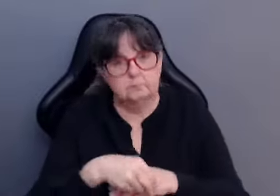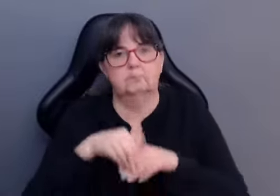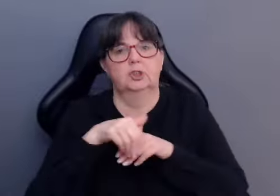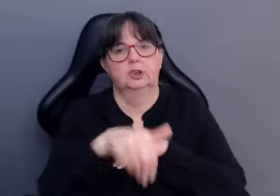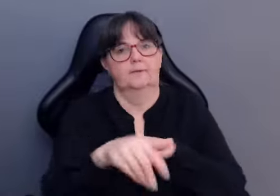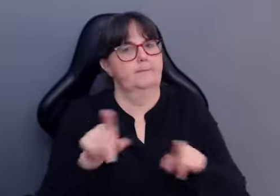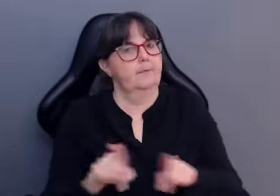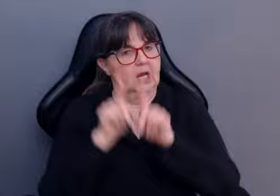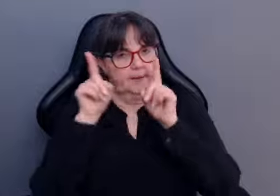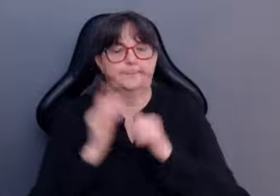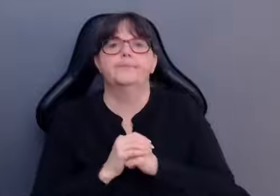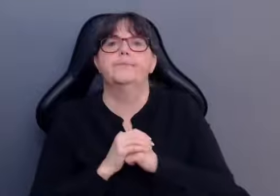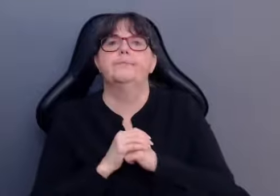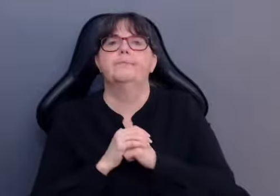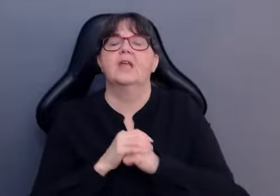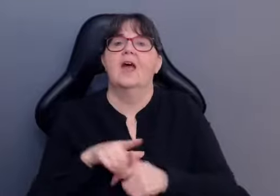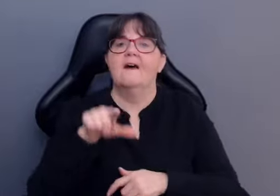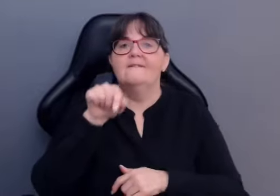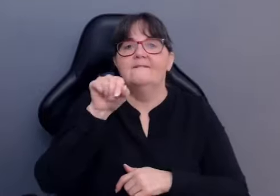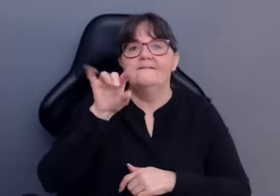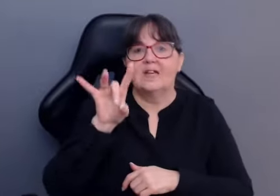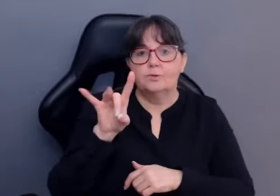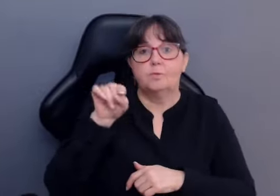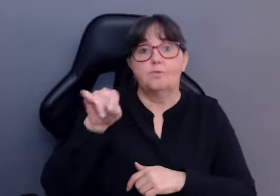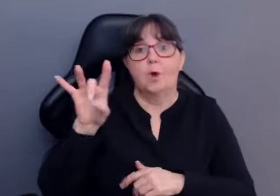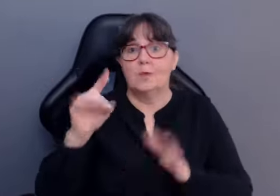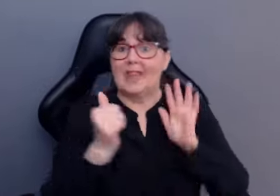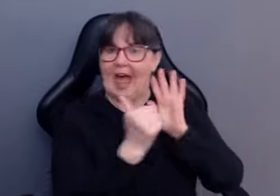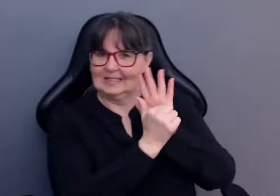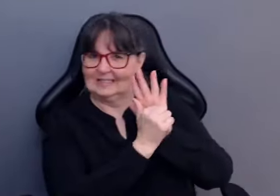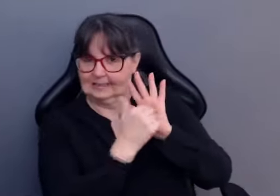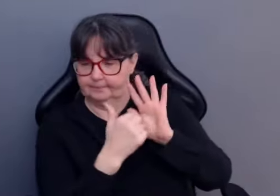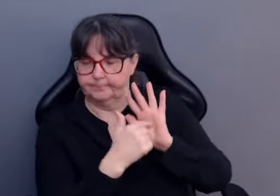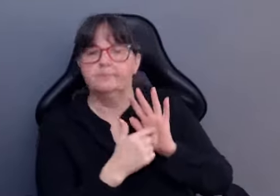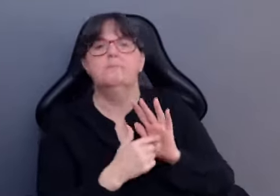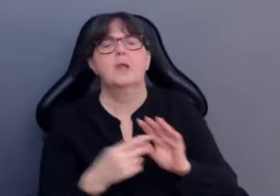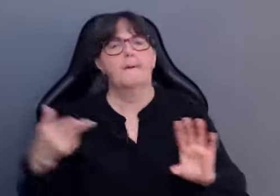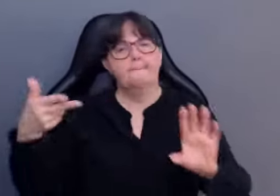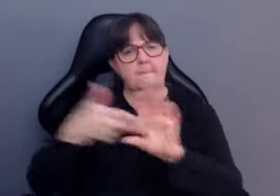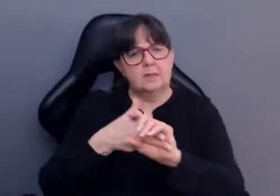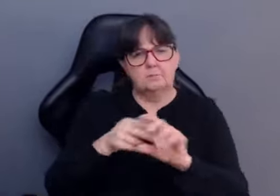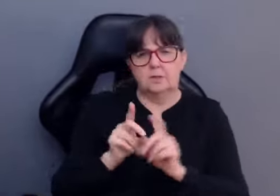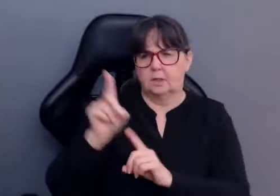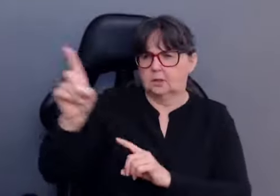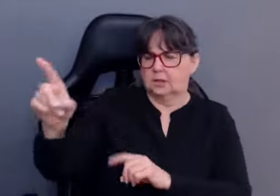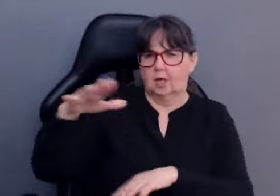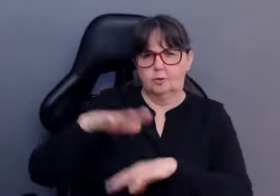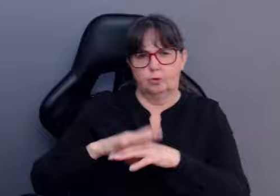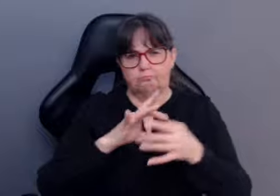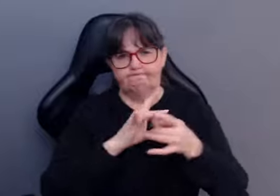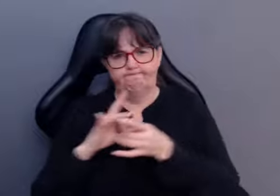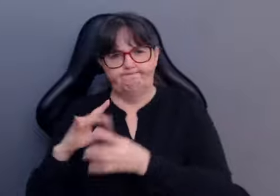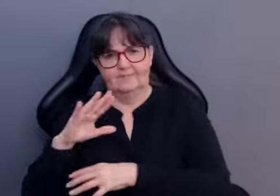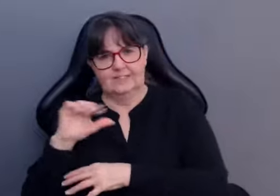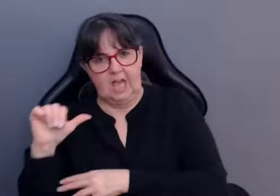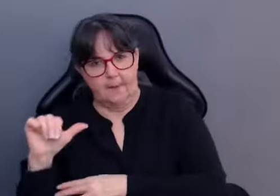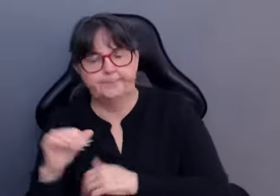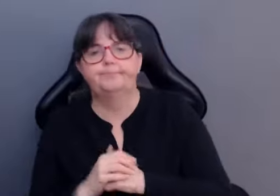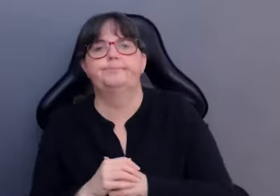Article 28.8. Participation à distance. À moins de dispositions